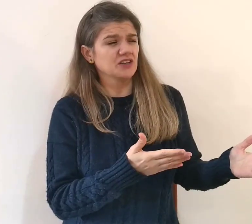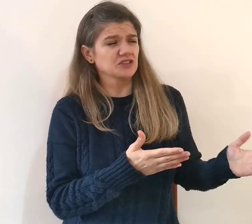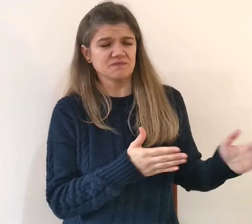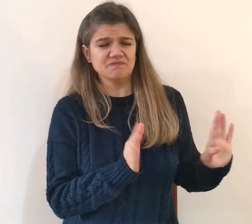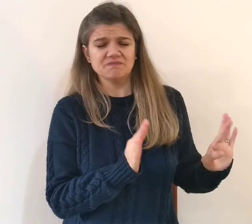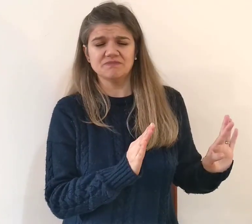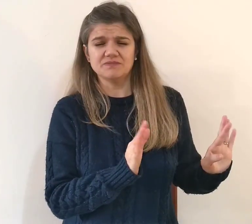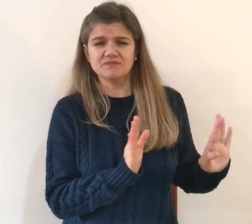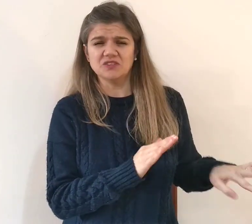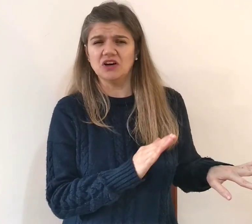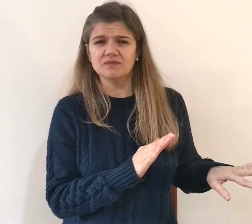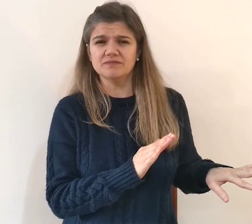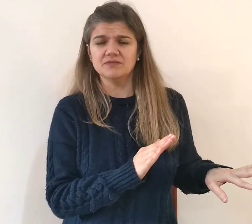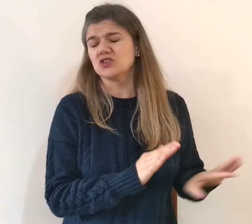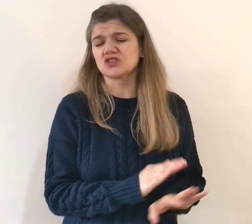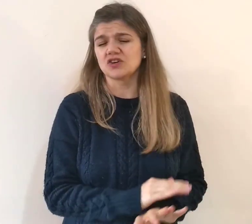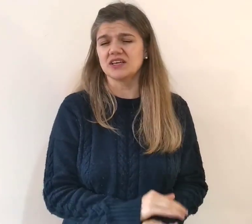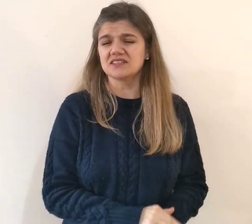adúlteros. No, no soy así.